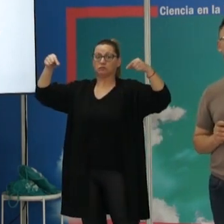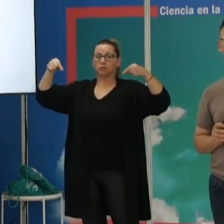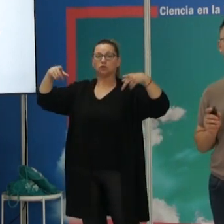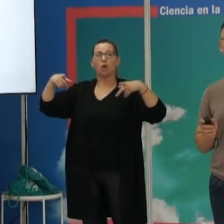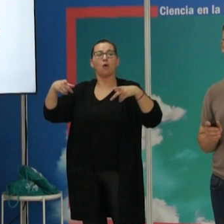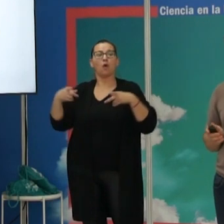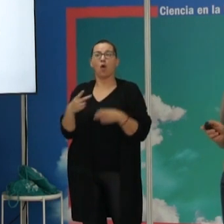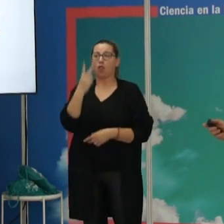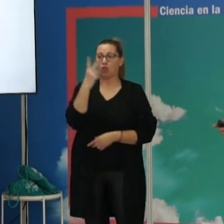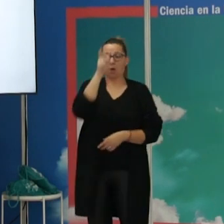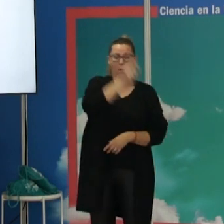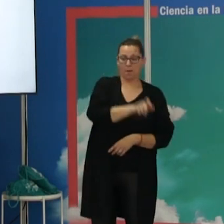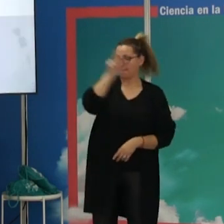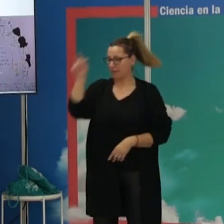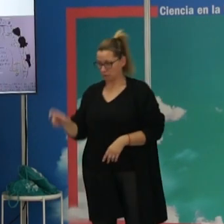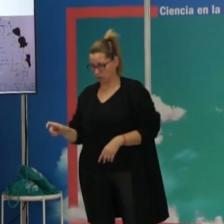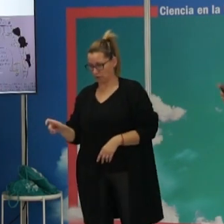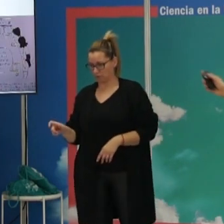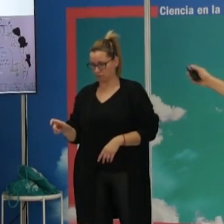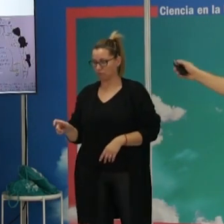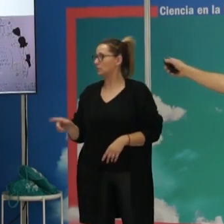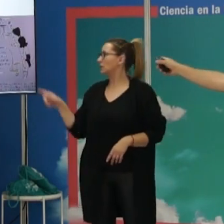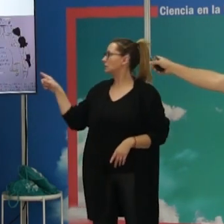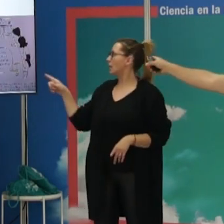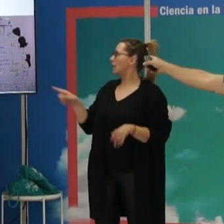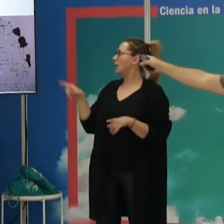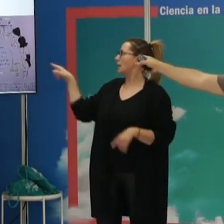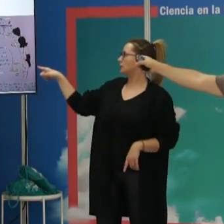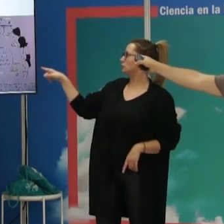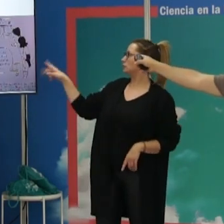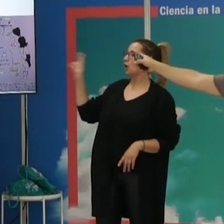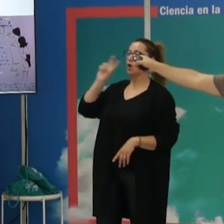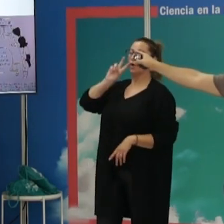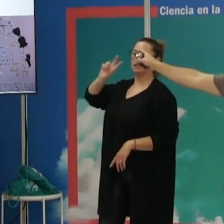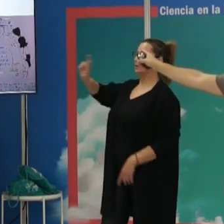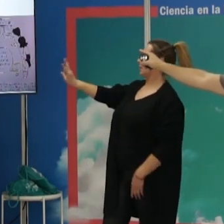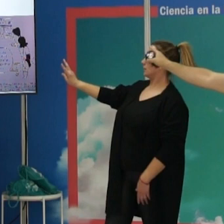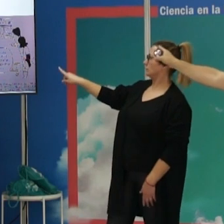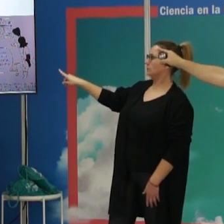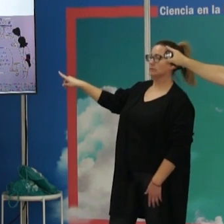muerte. Es decir, dos individuos en idéntico estado, esto es lo que muestra esta